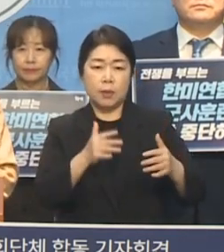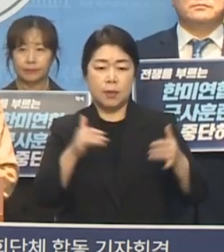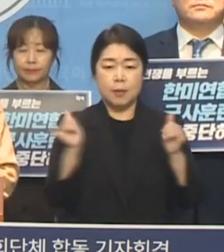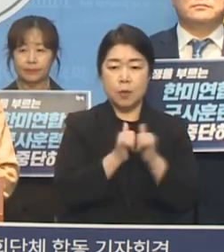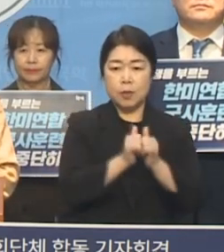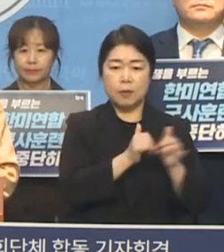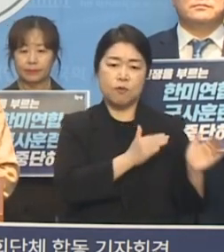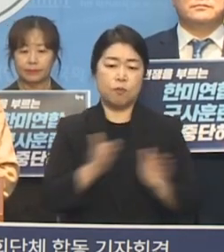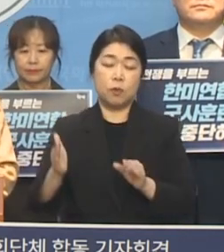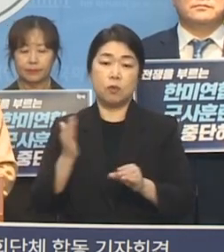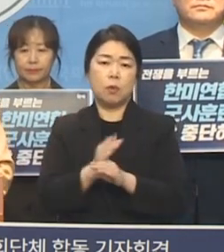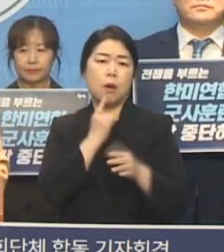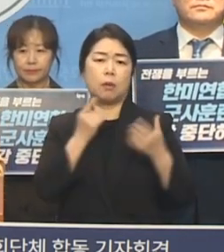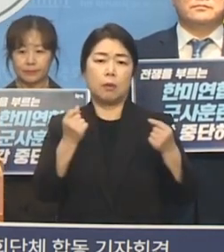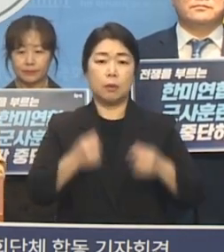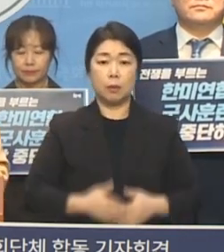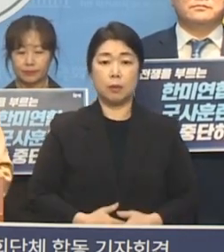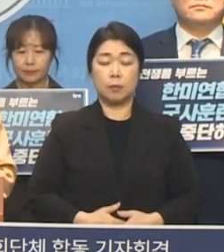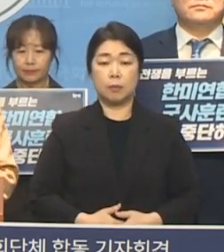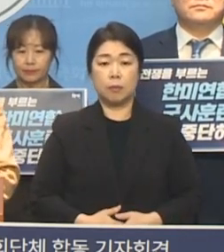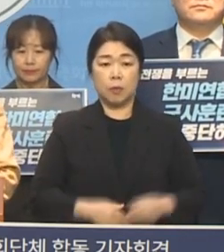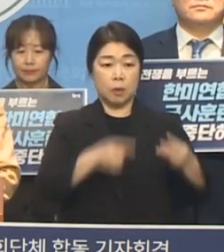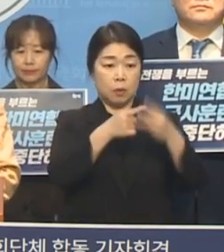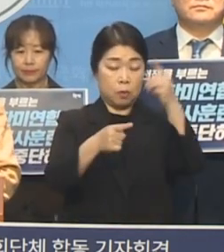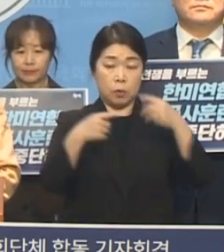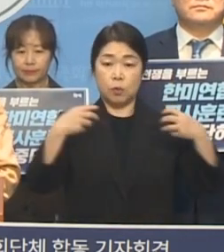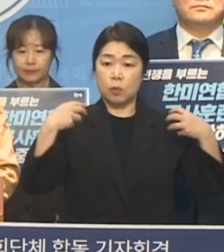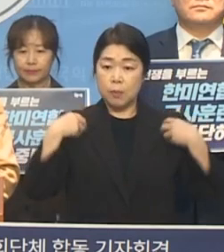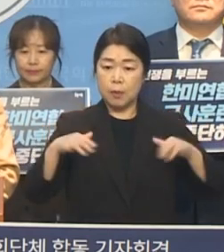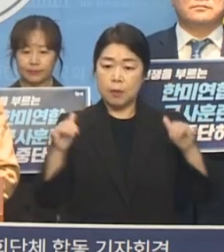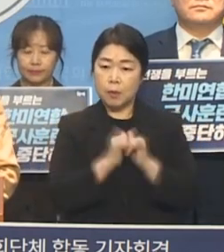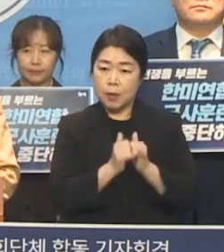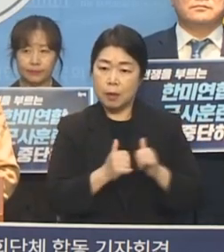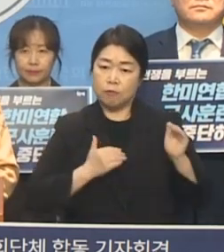때문입니다. 막무가내로 치닫는 윤석열 정권의